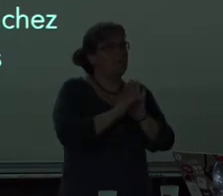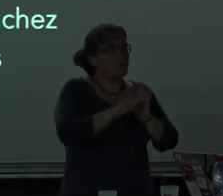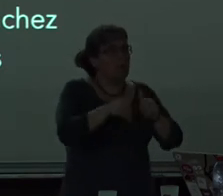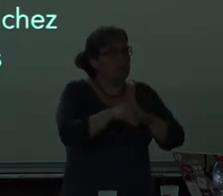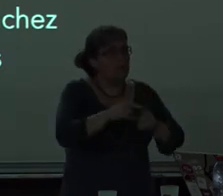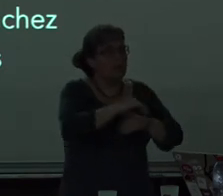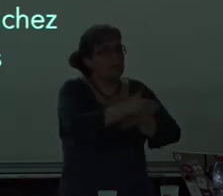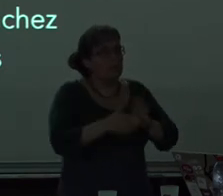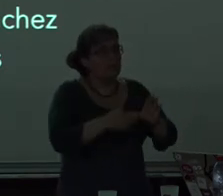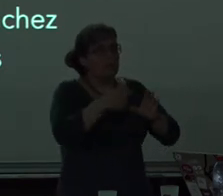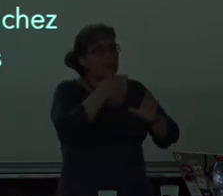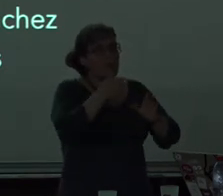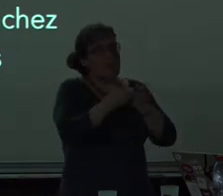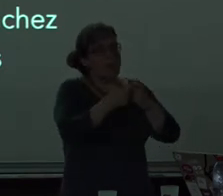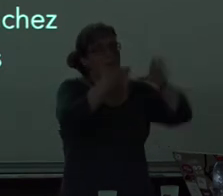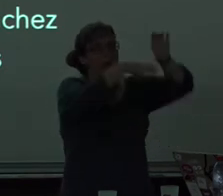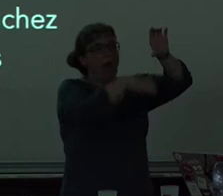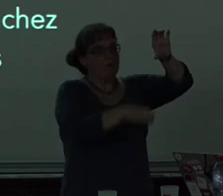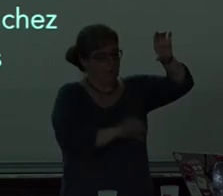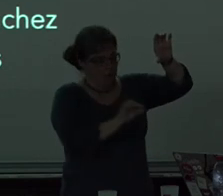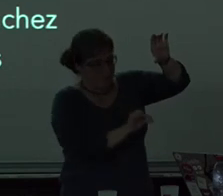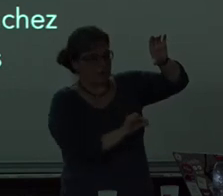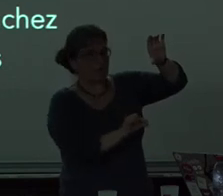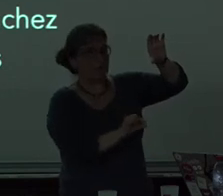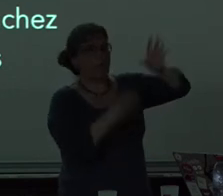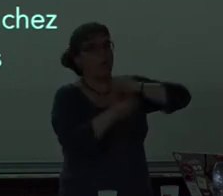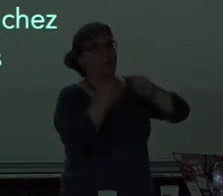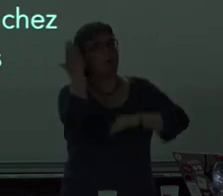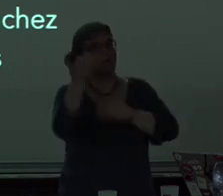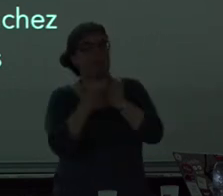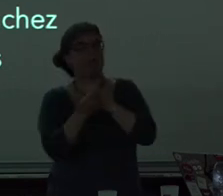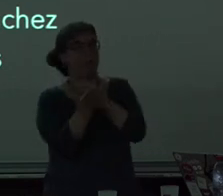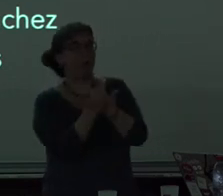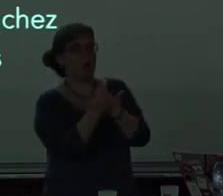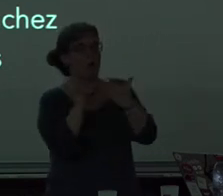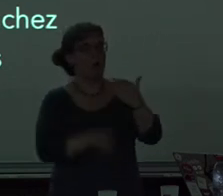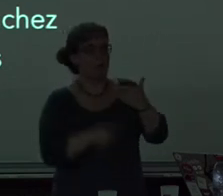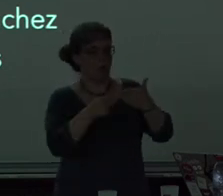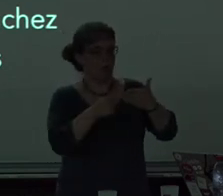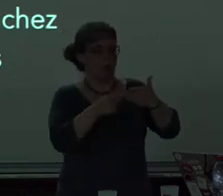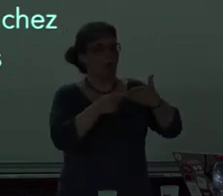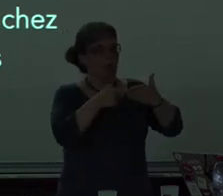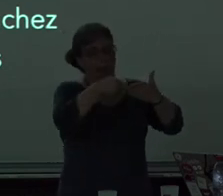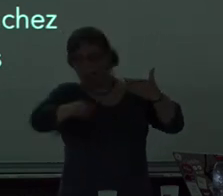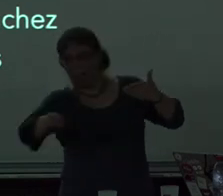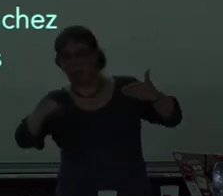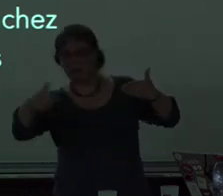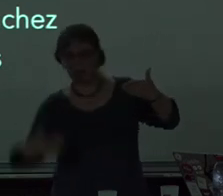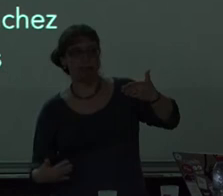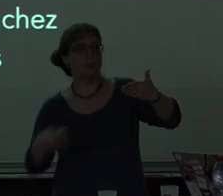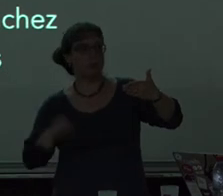moi dans mes cours, c'est pas vraiment le cas, mais si tu as un blog, tu peux faire un autre article dédié. Donc ça, c'est le meilleur moyen pour aller vraiment en